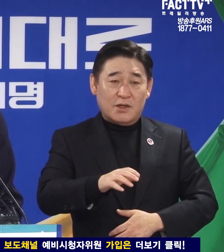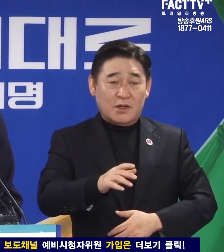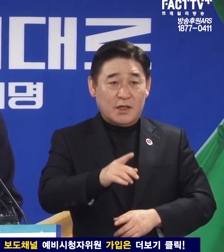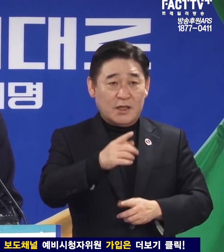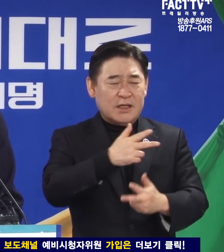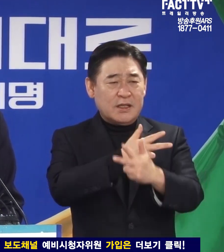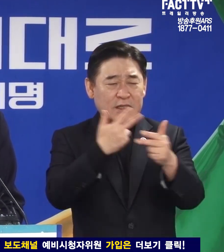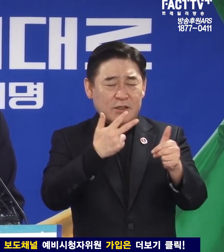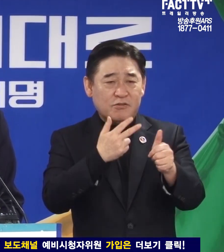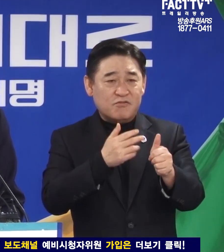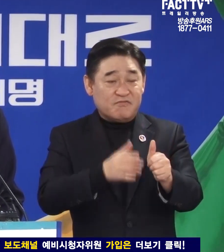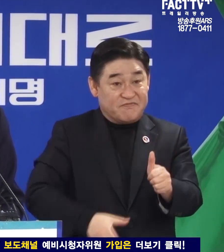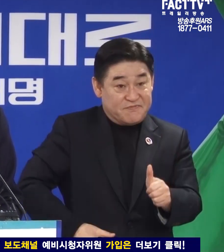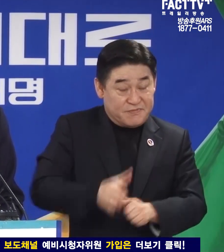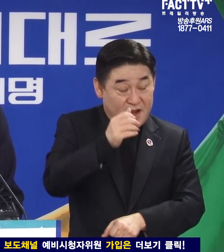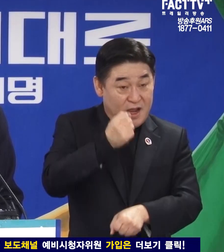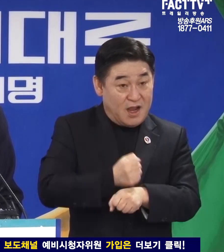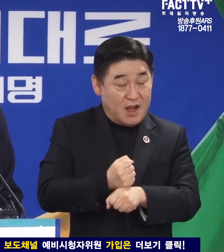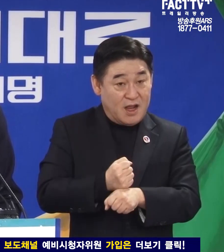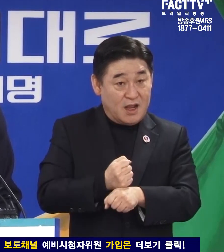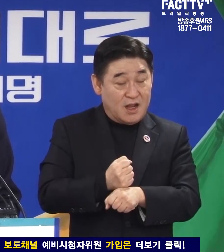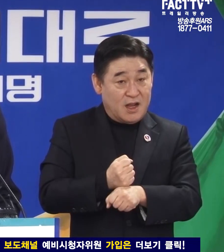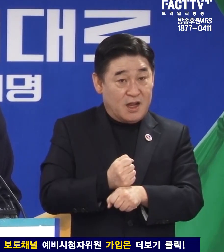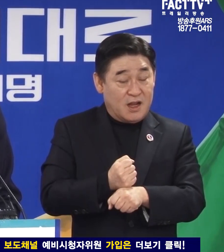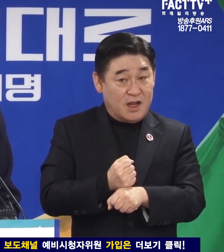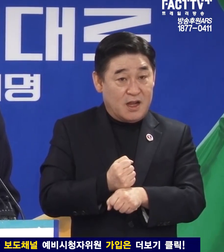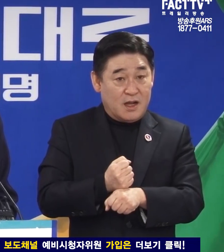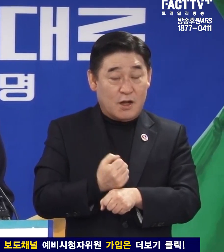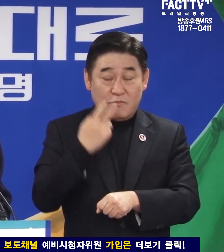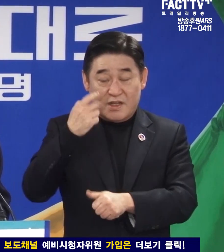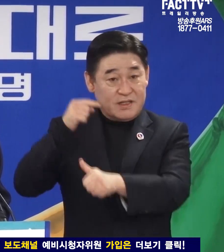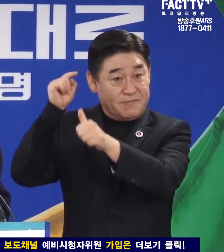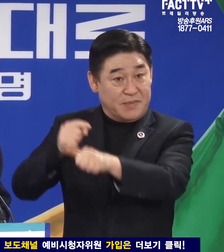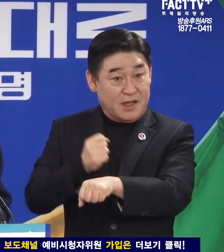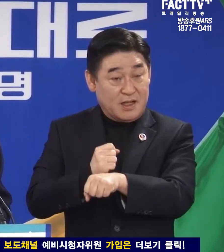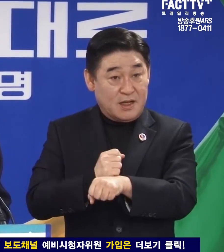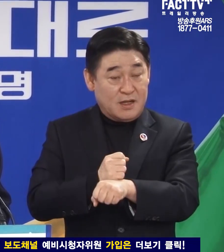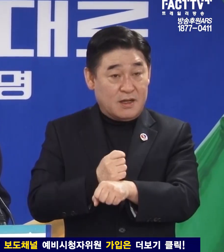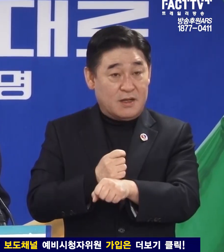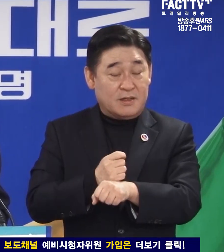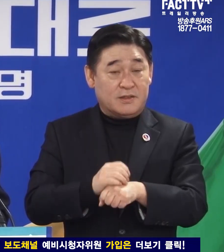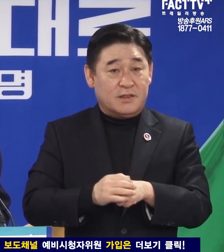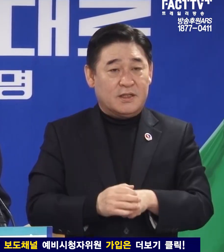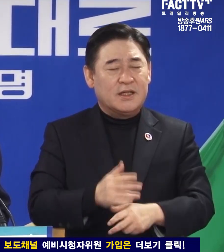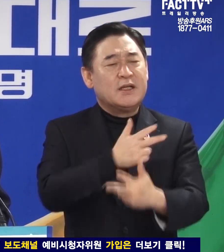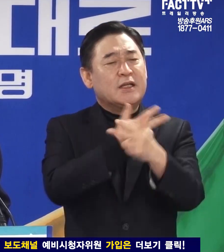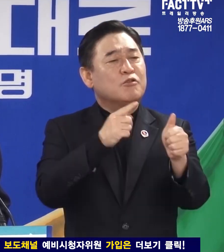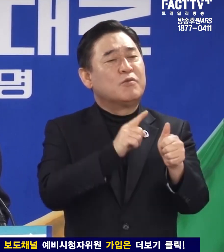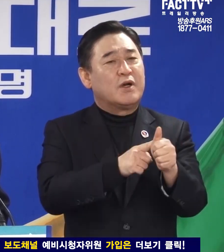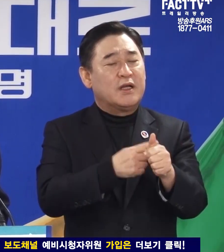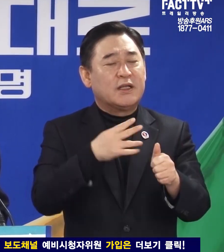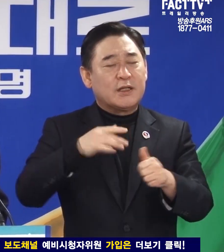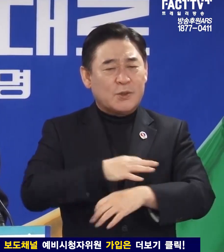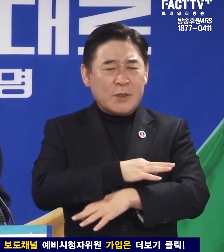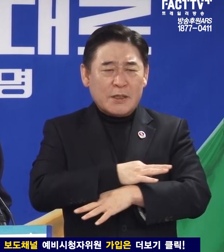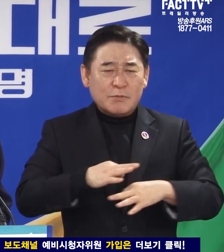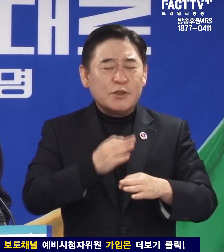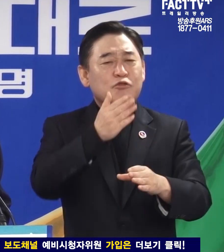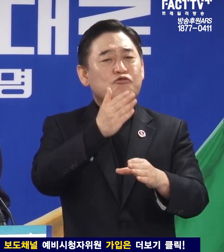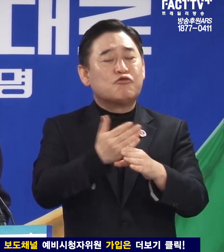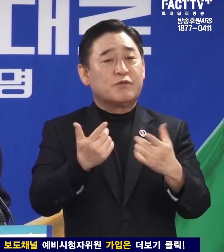후보를 잡으라는 오더가 검찰에 떨어졌다는 사실 또한 드러났습니다. 이재명 후보가 대장동 비리의 몸통인